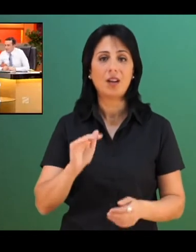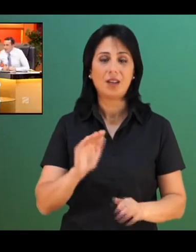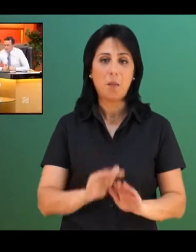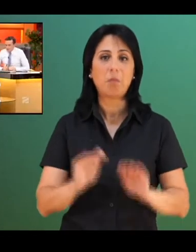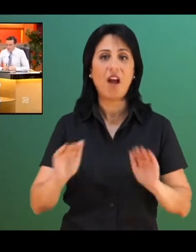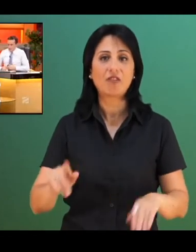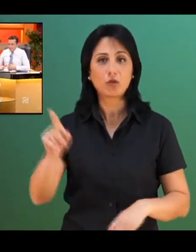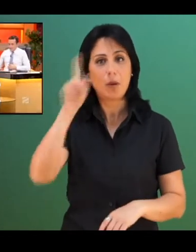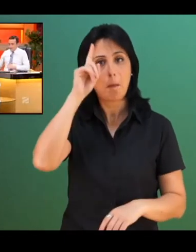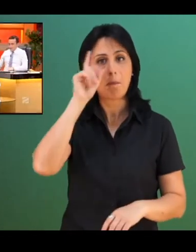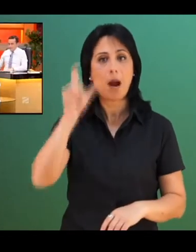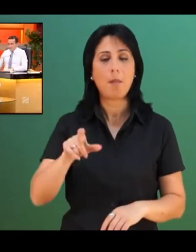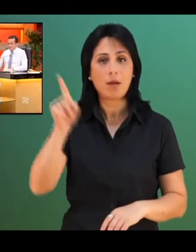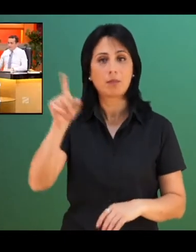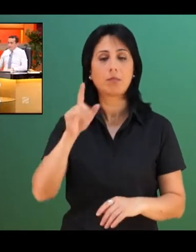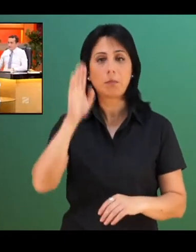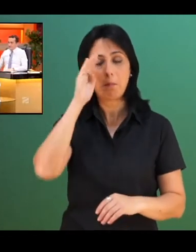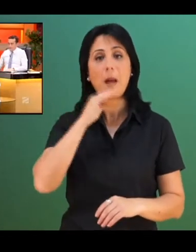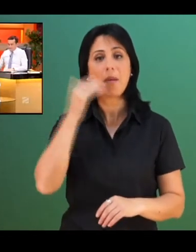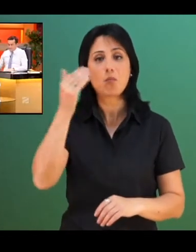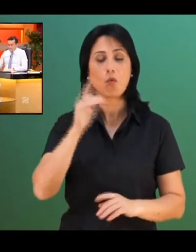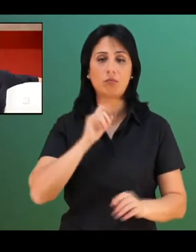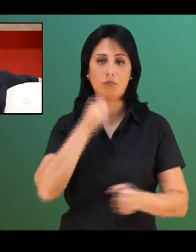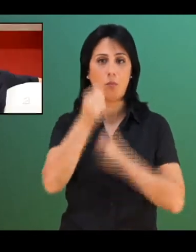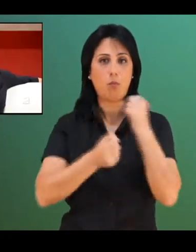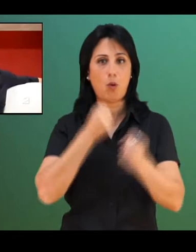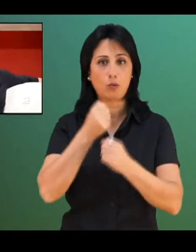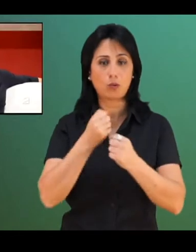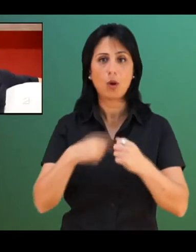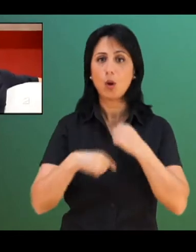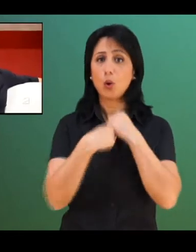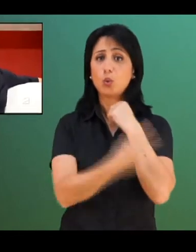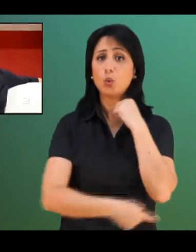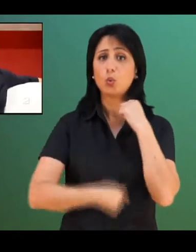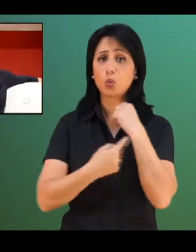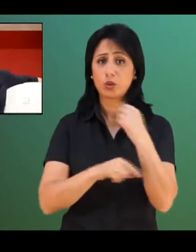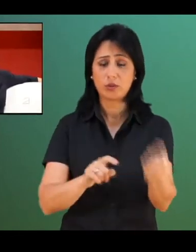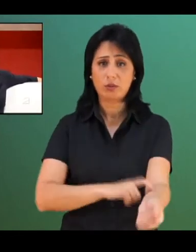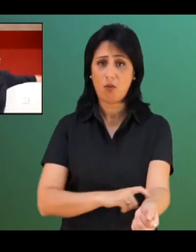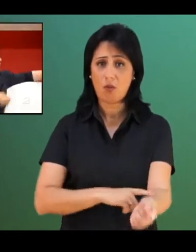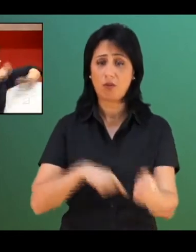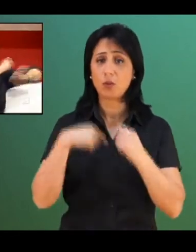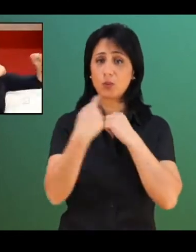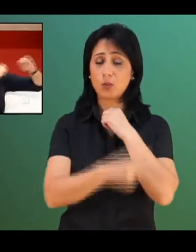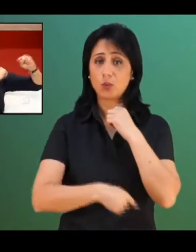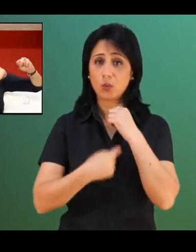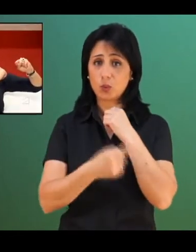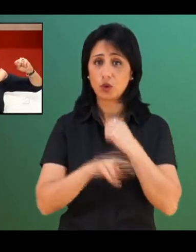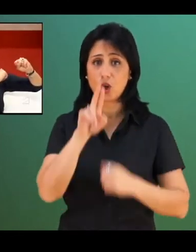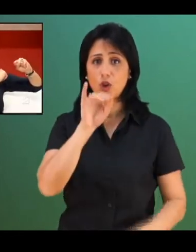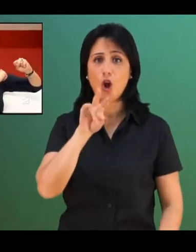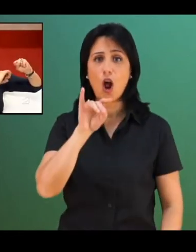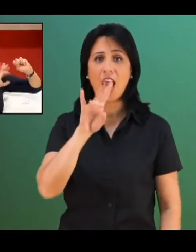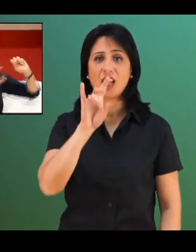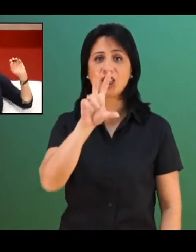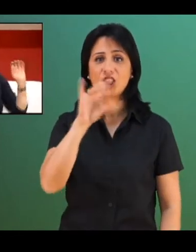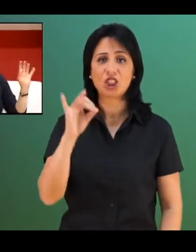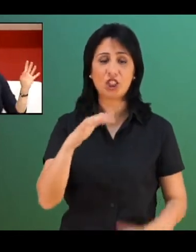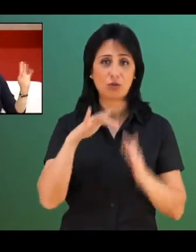არის მთიული ბიჭია, თოლენჯი სოფელი რამე და ესე იგი ბავშვობიდან ბოქსიორია